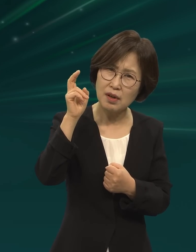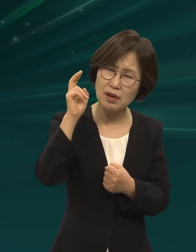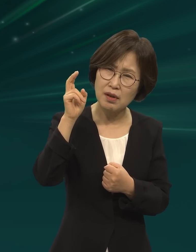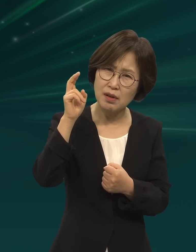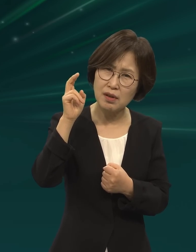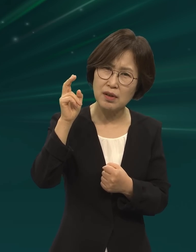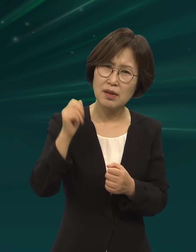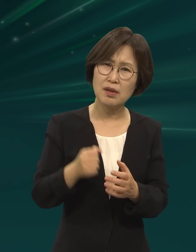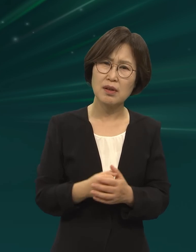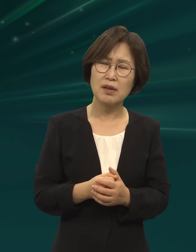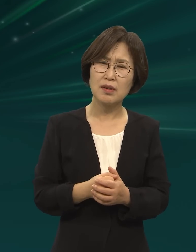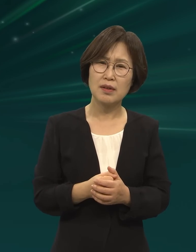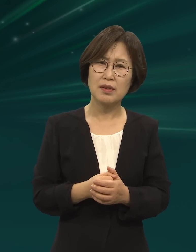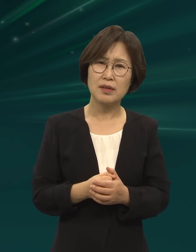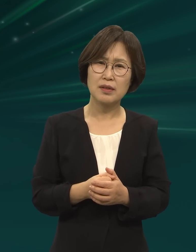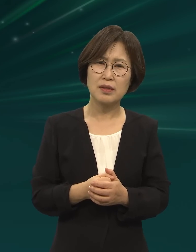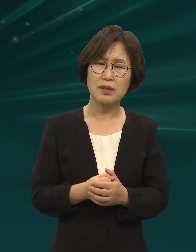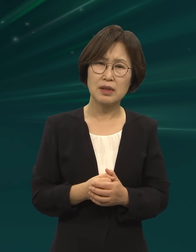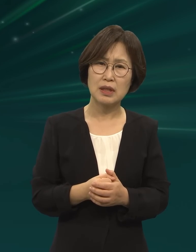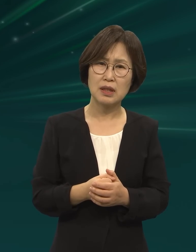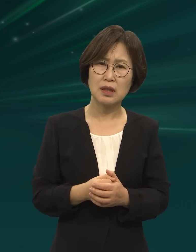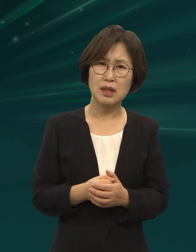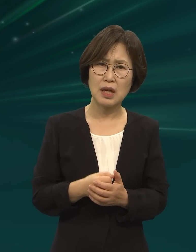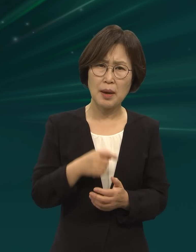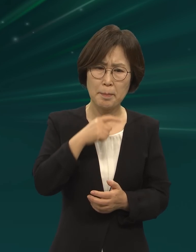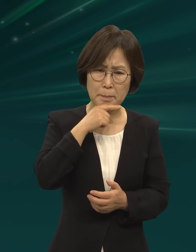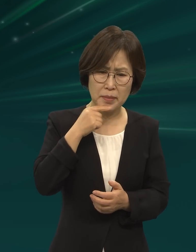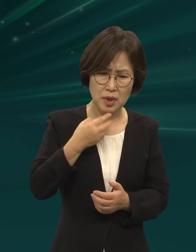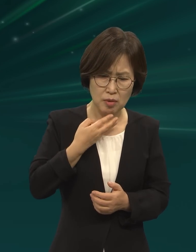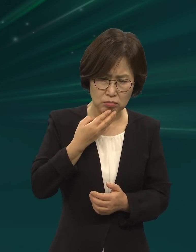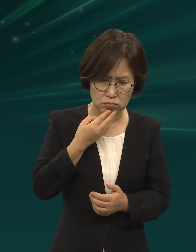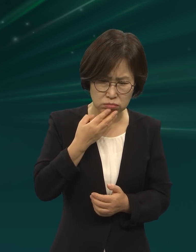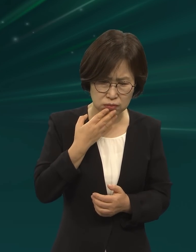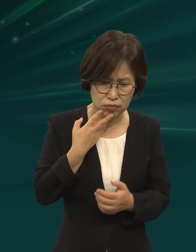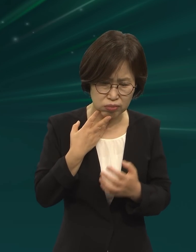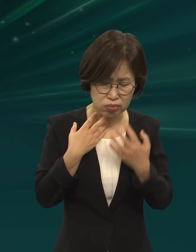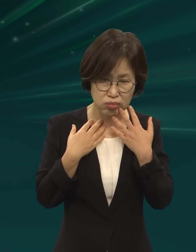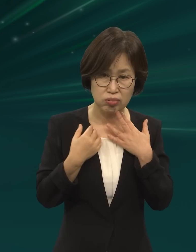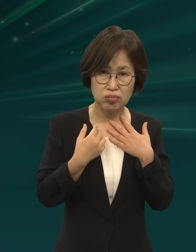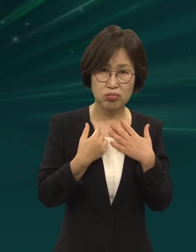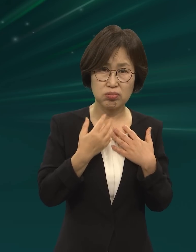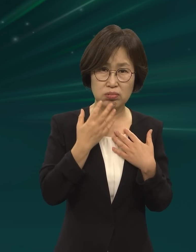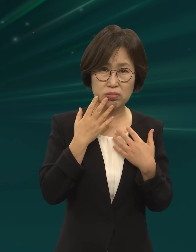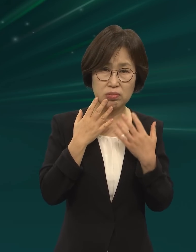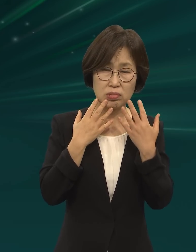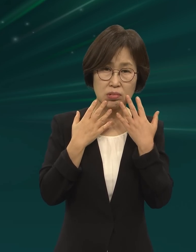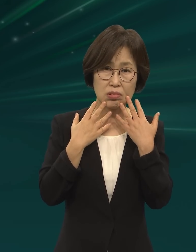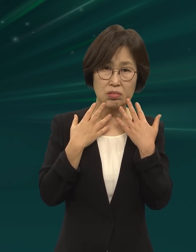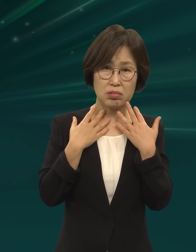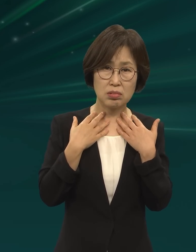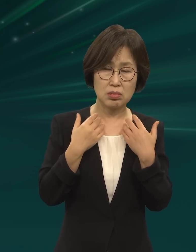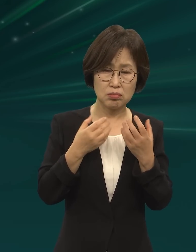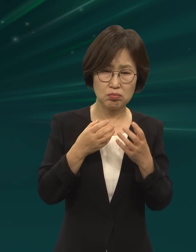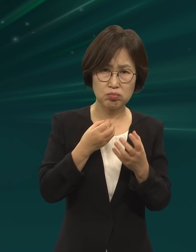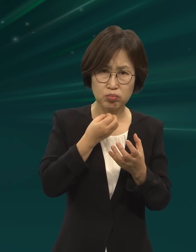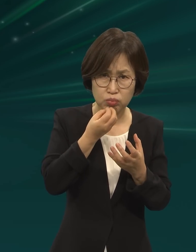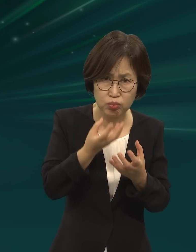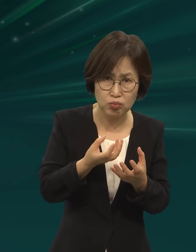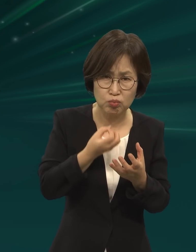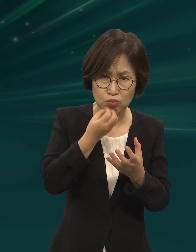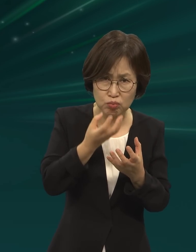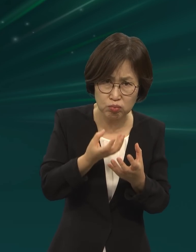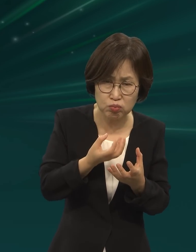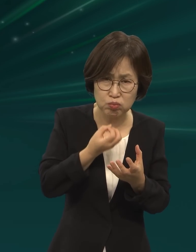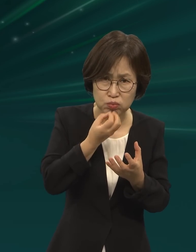잘 모르지만은 전 입에서 많이 피를 나오기 시작합니다. 이렇게 큰 그릇들이 다 채워서